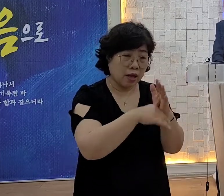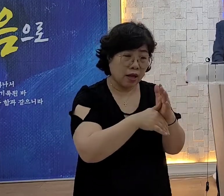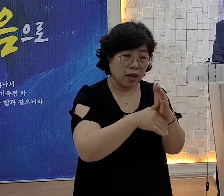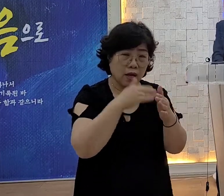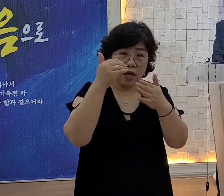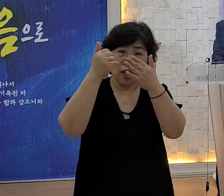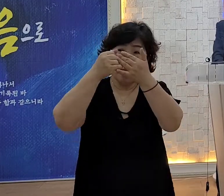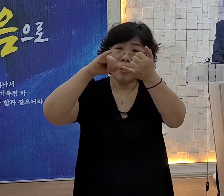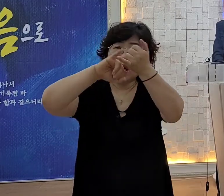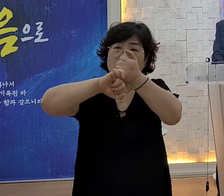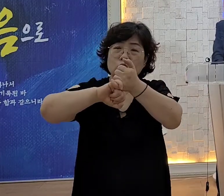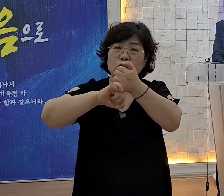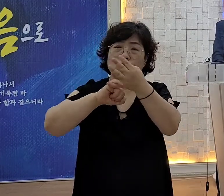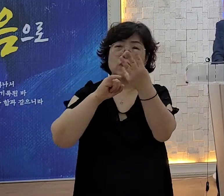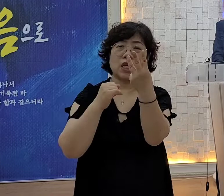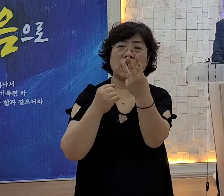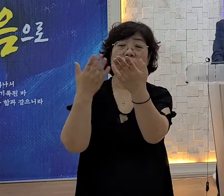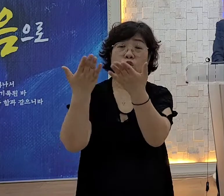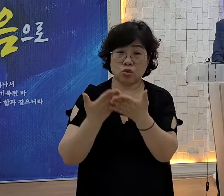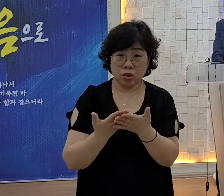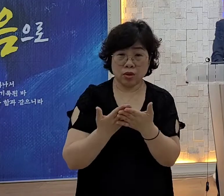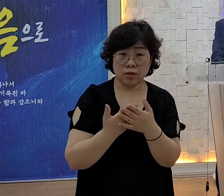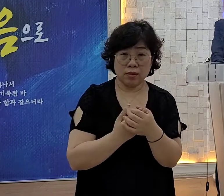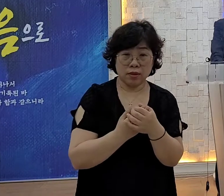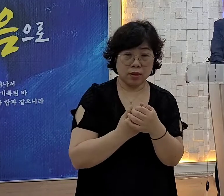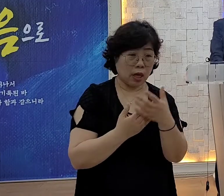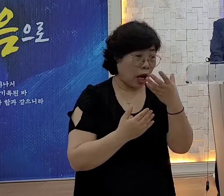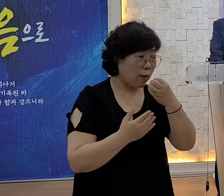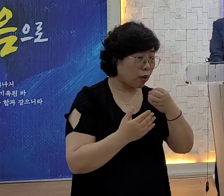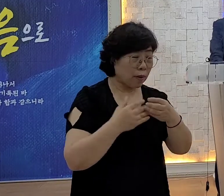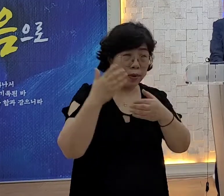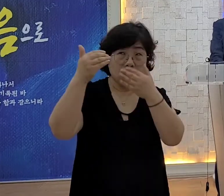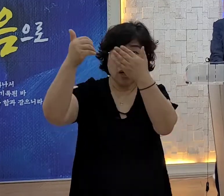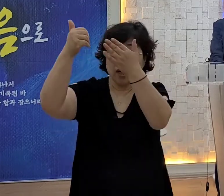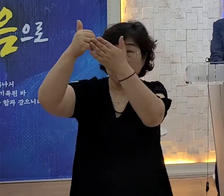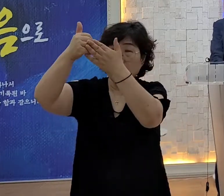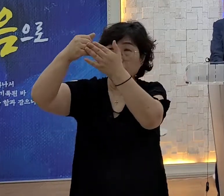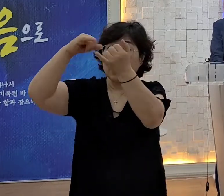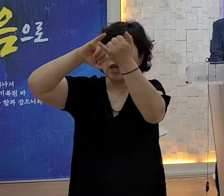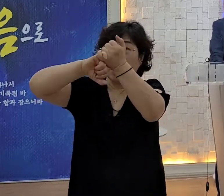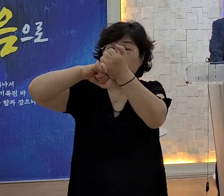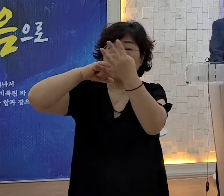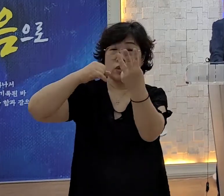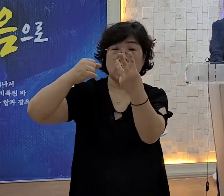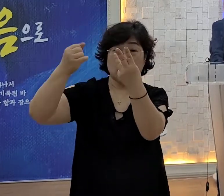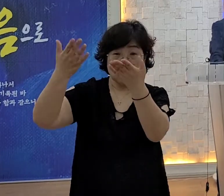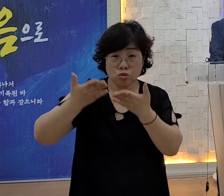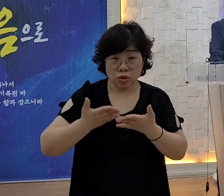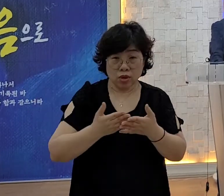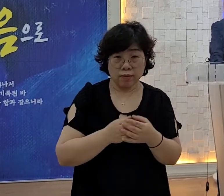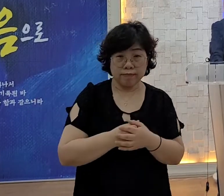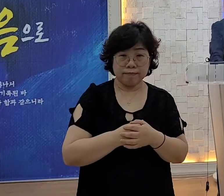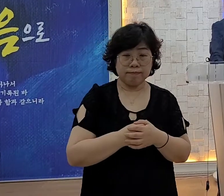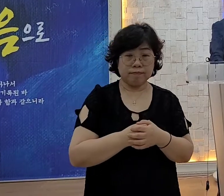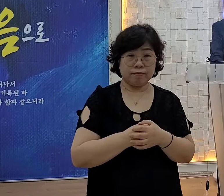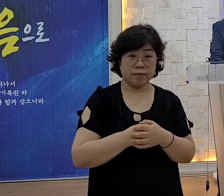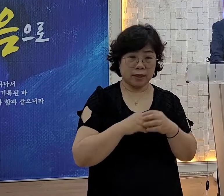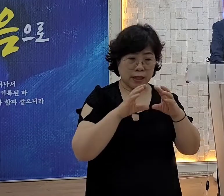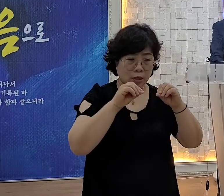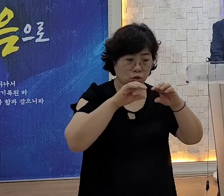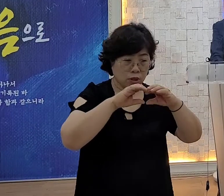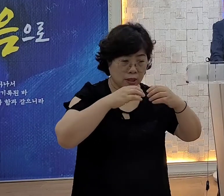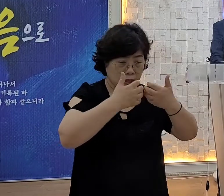하셨어요. 아마 창세기를 여러 번 보신 분들은 기억하실 거예요. 아브라함에게 저 약속의 땅으로